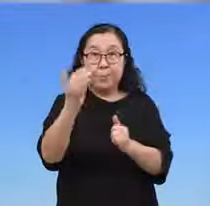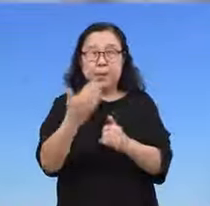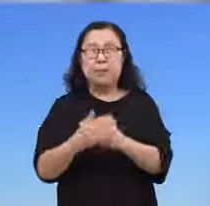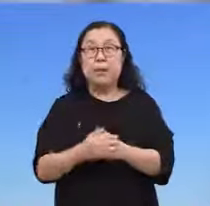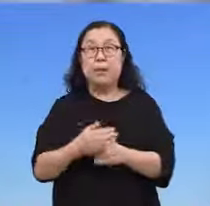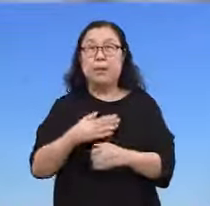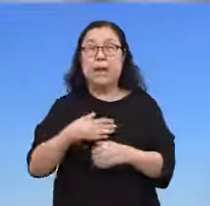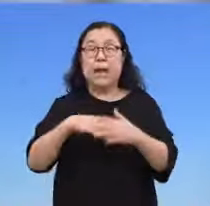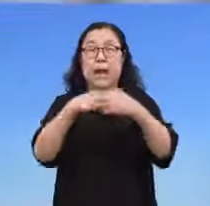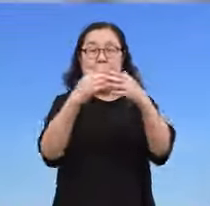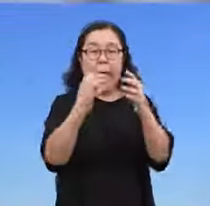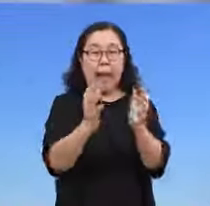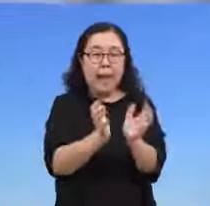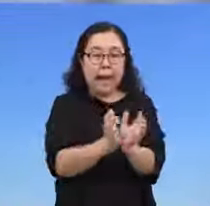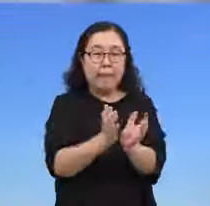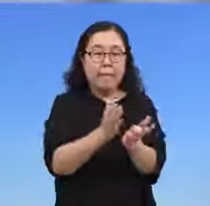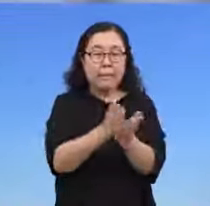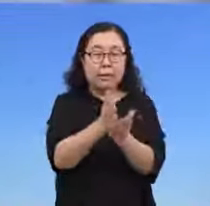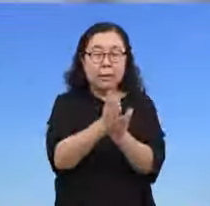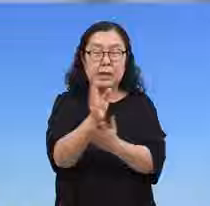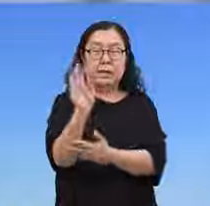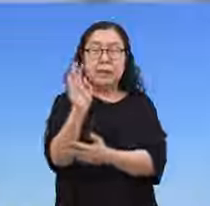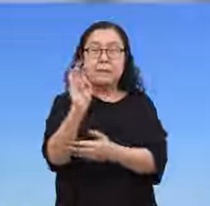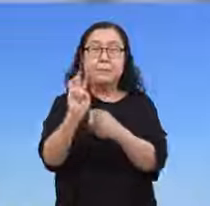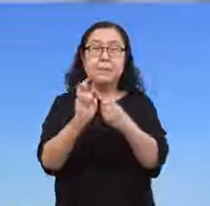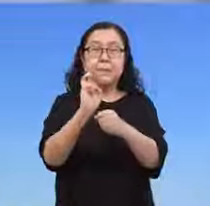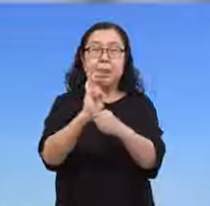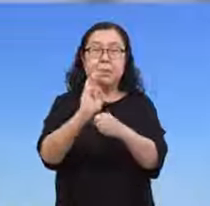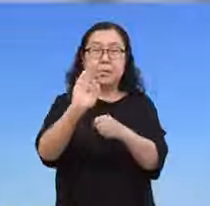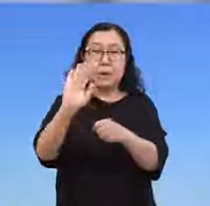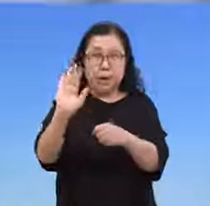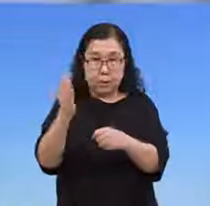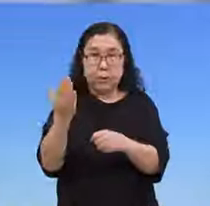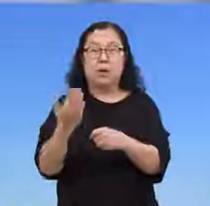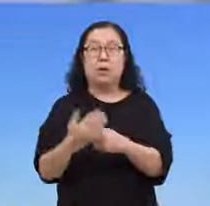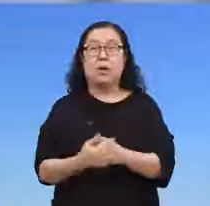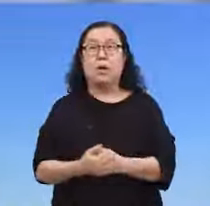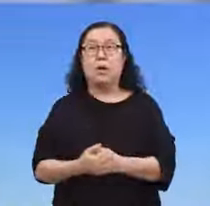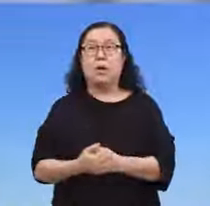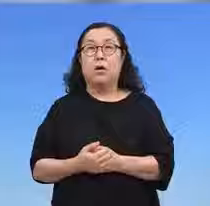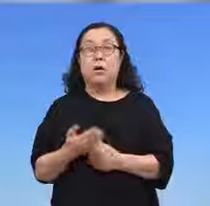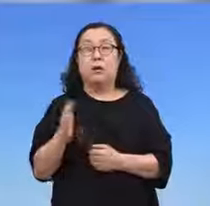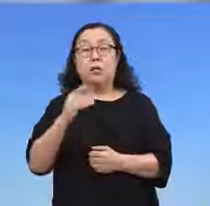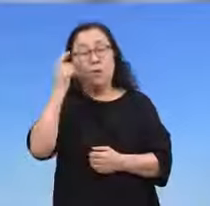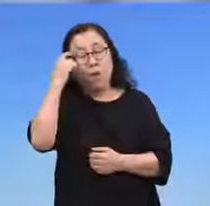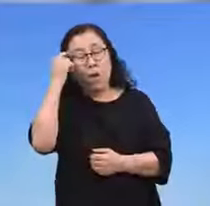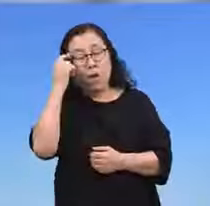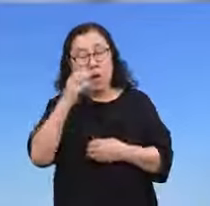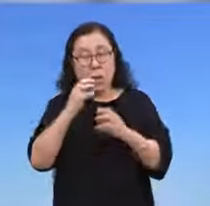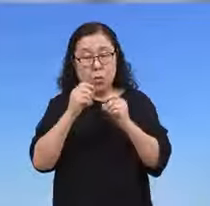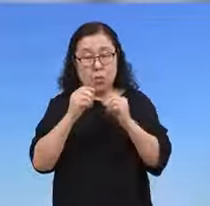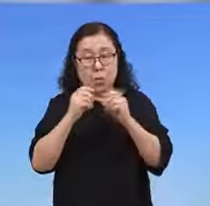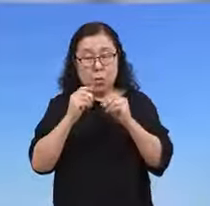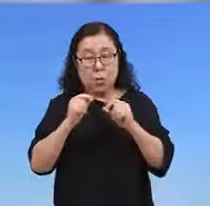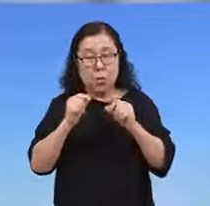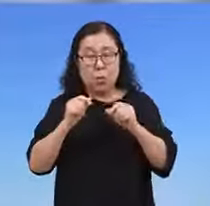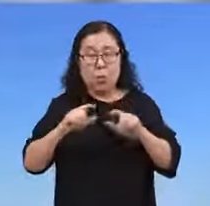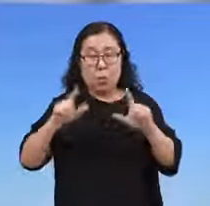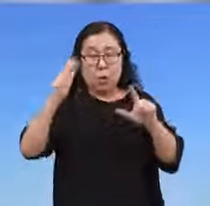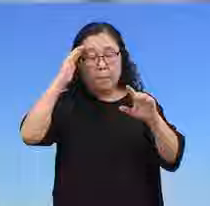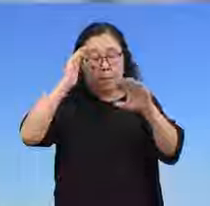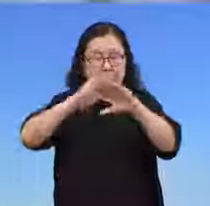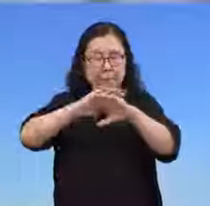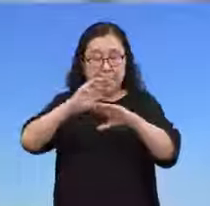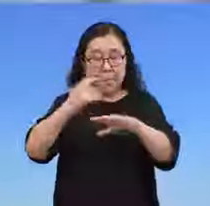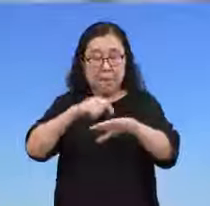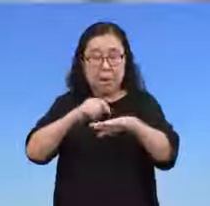저는요 한 분야를 30년을 지금 뚫고 있습니다. 아니 그런데 왜 토요일 저녁이 되면 왜 안절부절하고